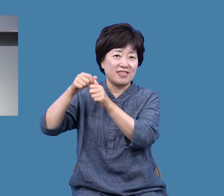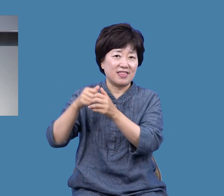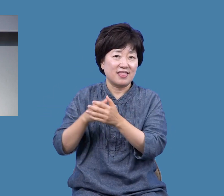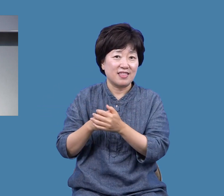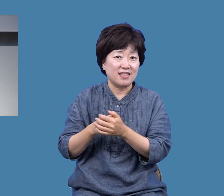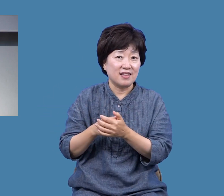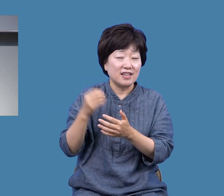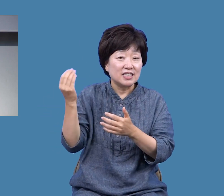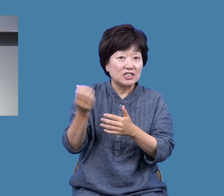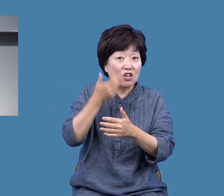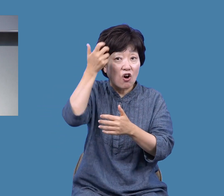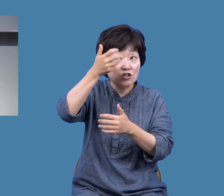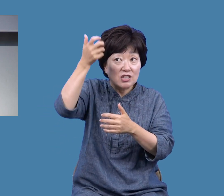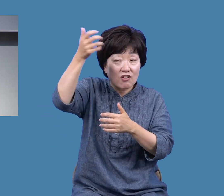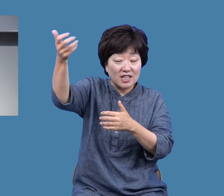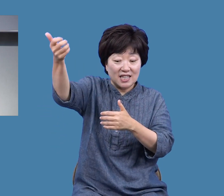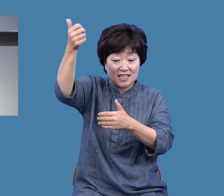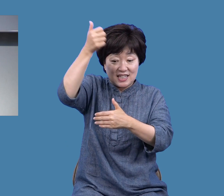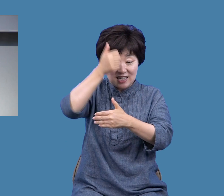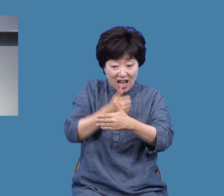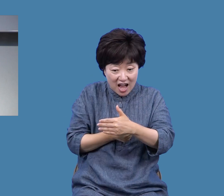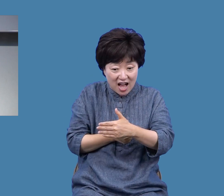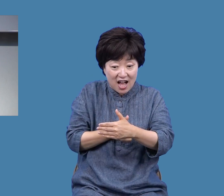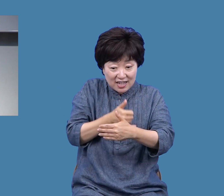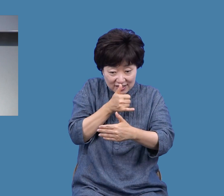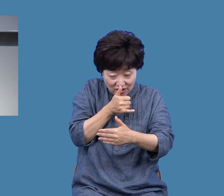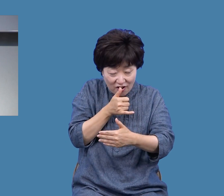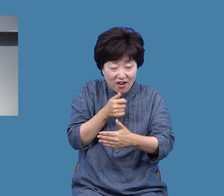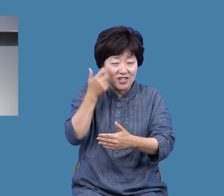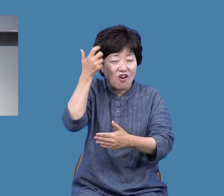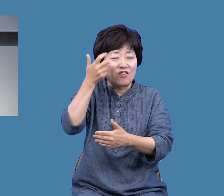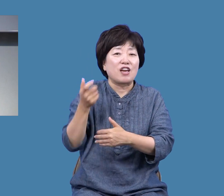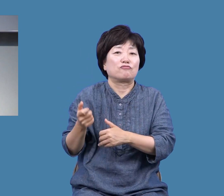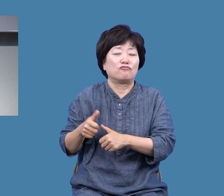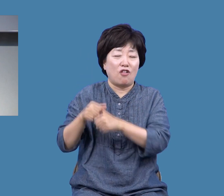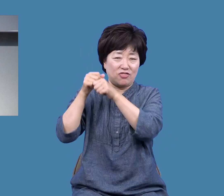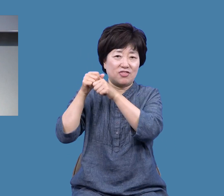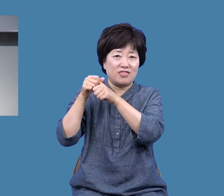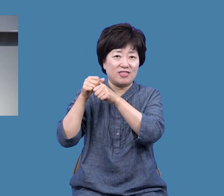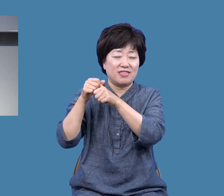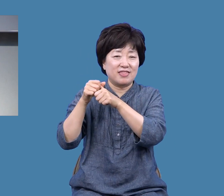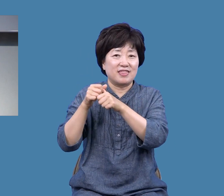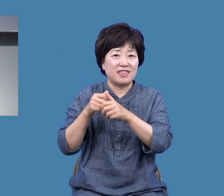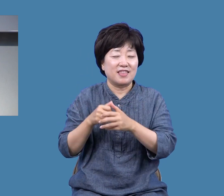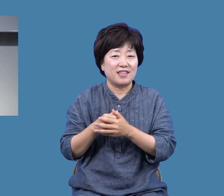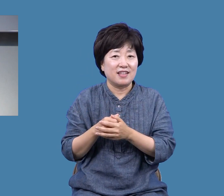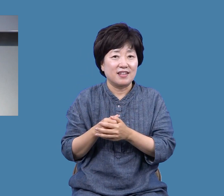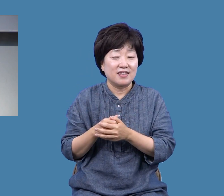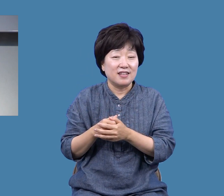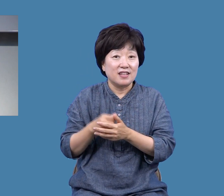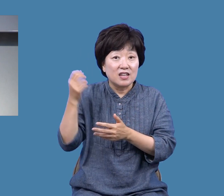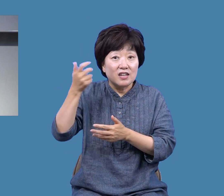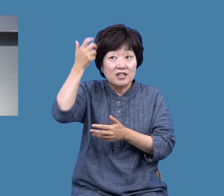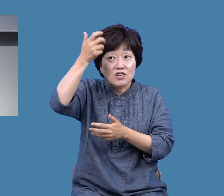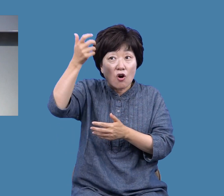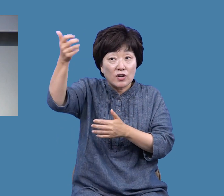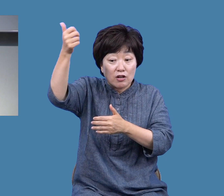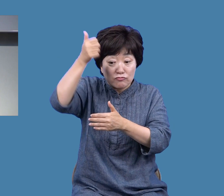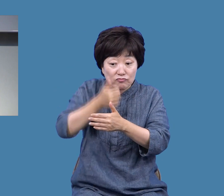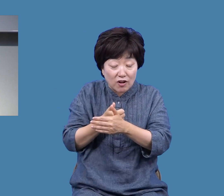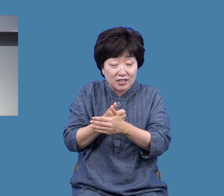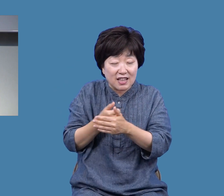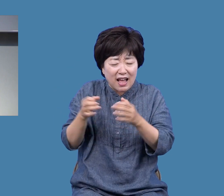얘기하면 성령께서 우리 안에 내주하시는 것이 영의 구원이에요. 그런데 이 영의 구원은 순간적으로 한 번에